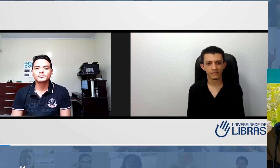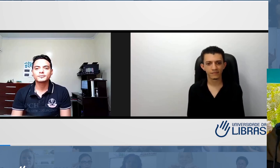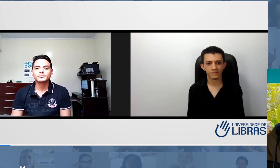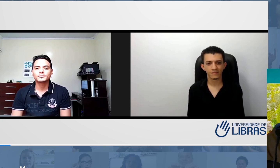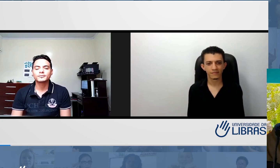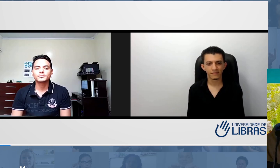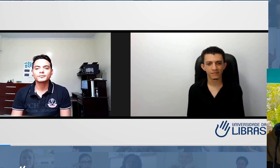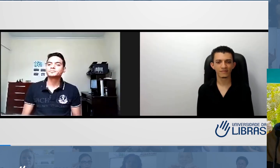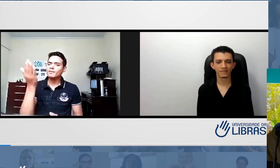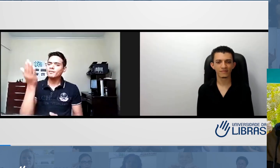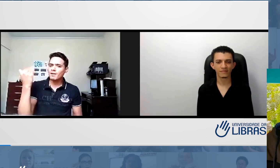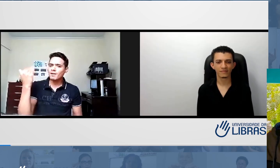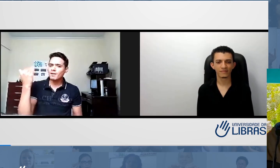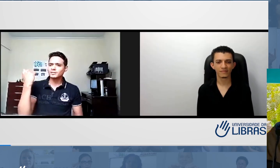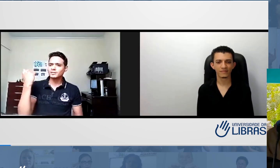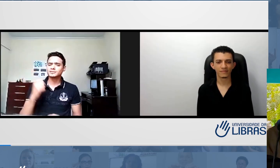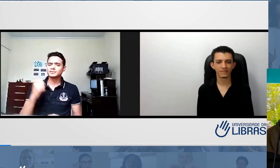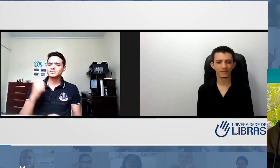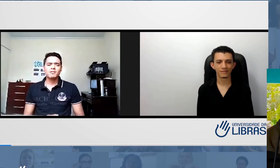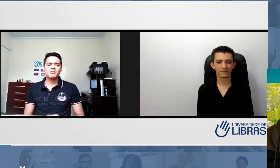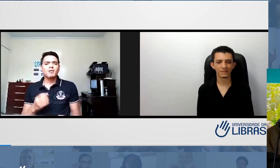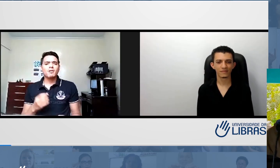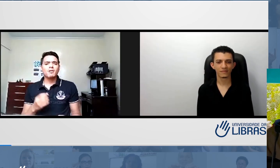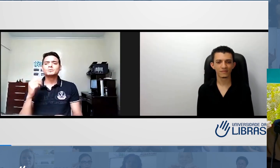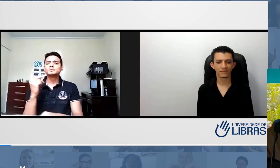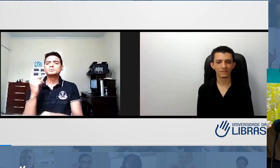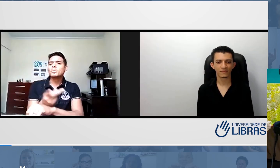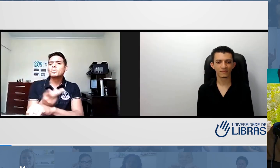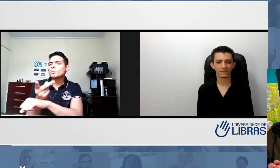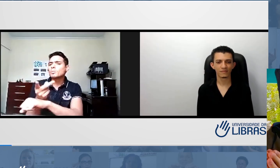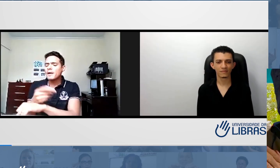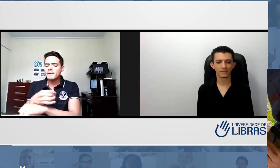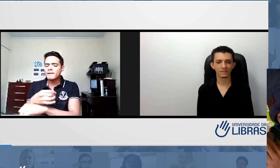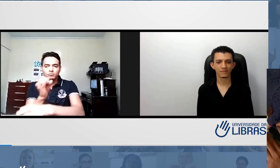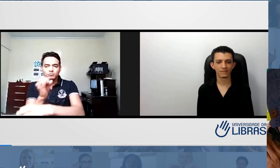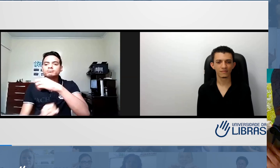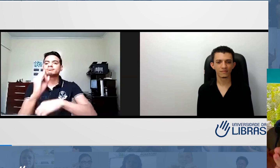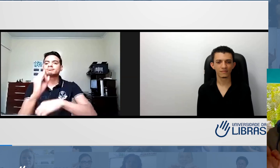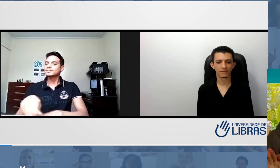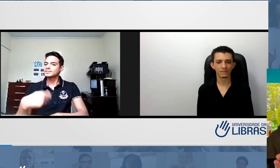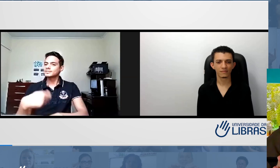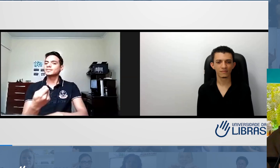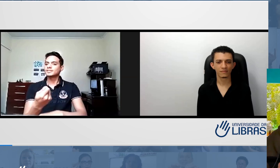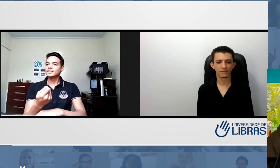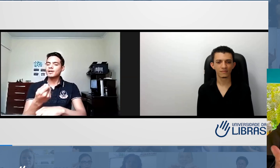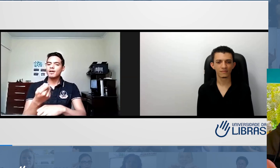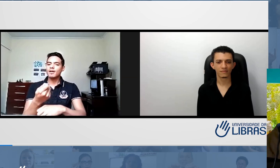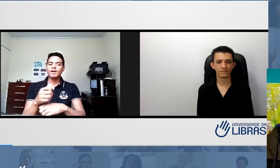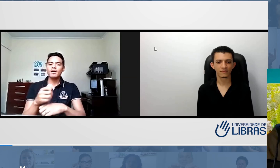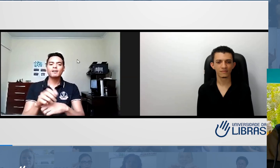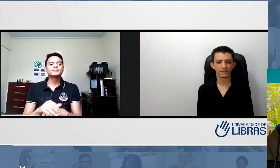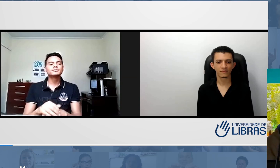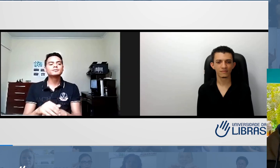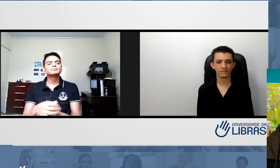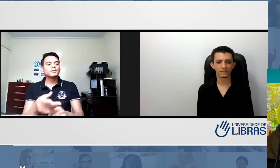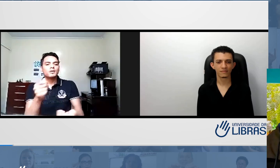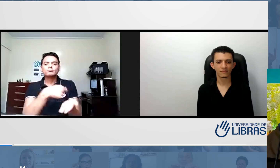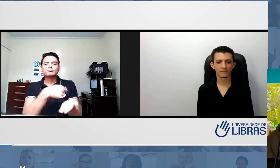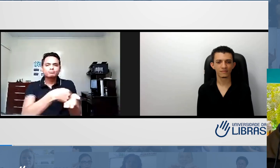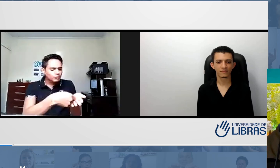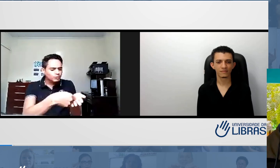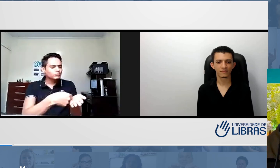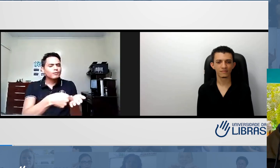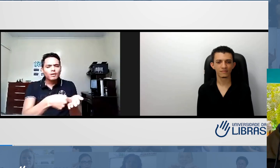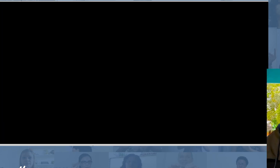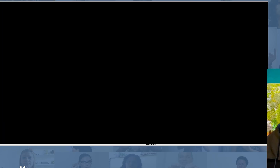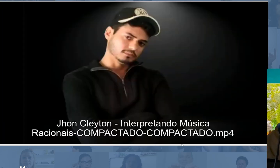sendo colocado ali. E tudo isso por quê? Simplesmente porque tudo foi baseado na decoreba. Só